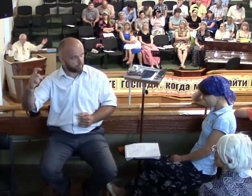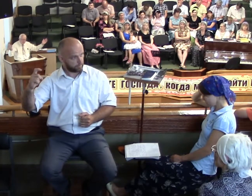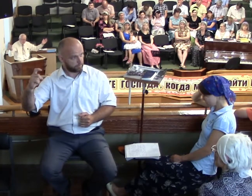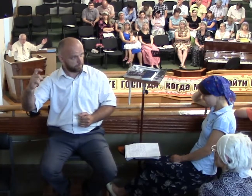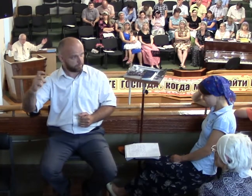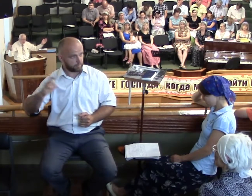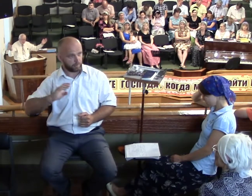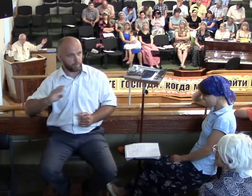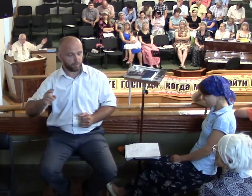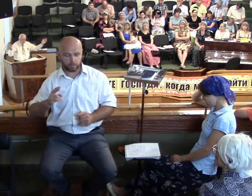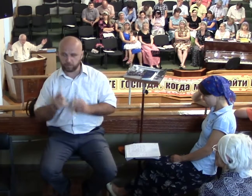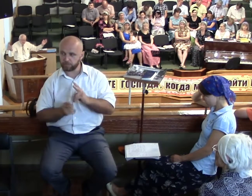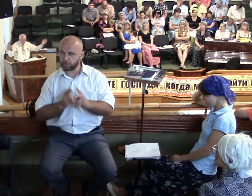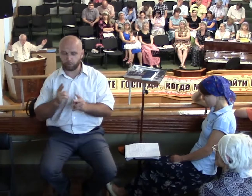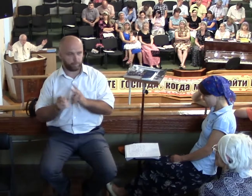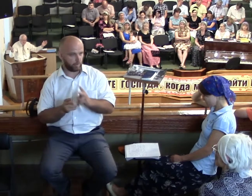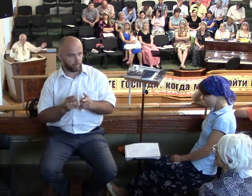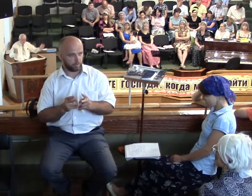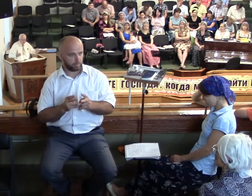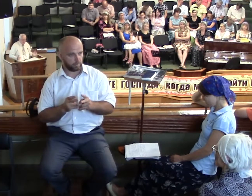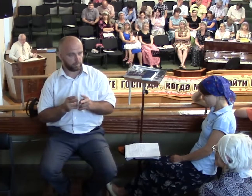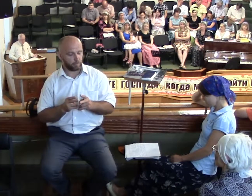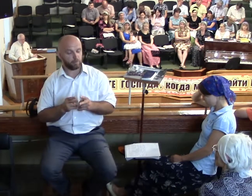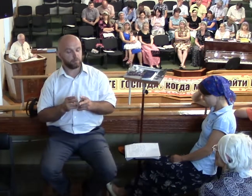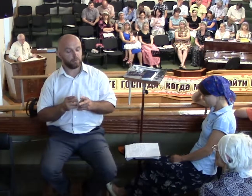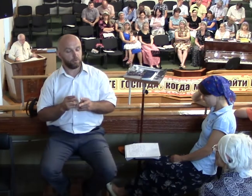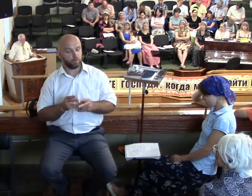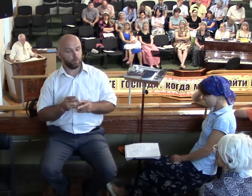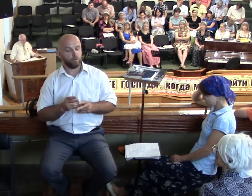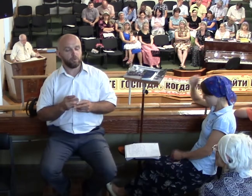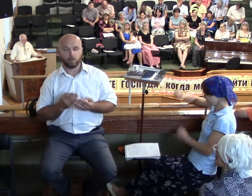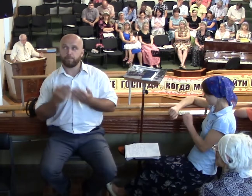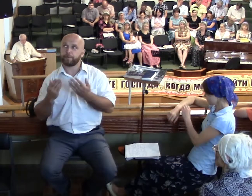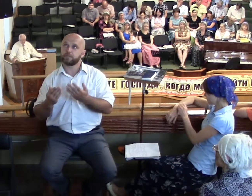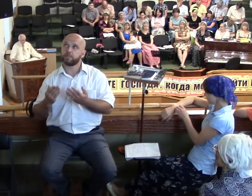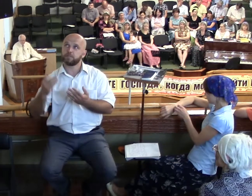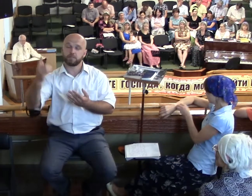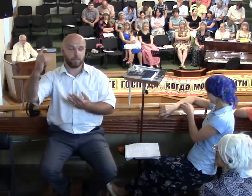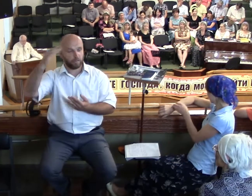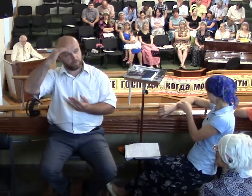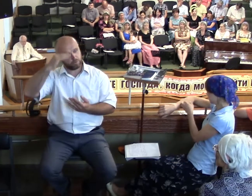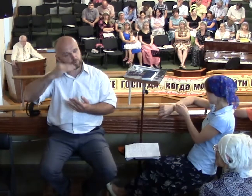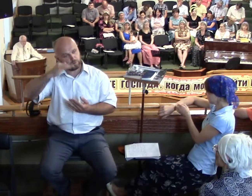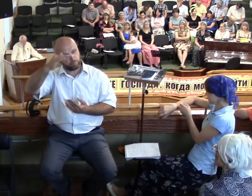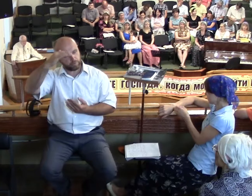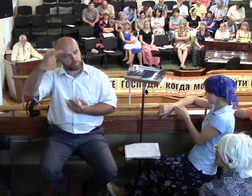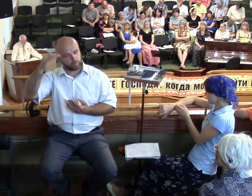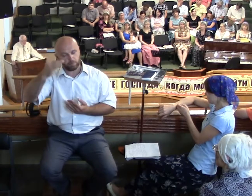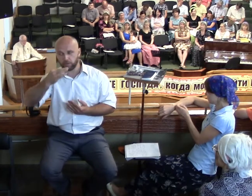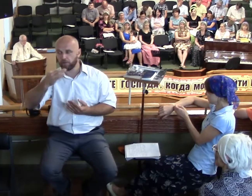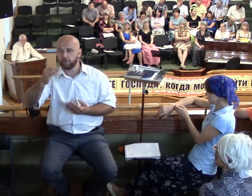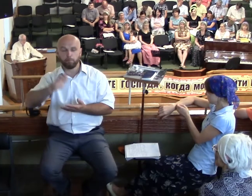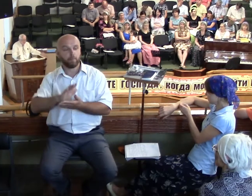не злословил. Страдая не угрожал, пишет апостол Петр в своем первом послании. Страдая не